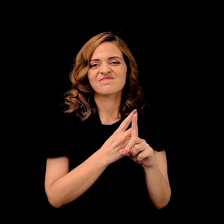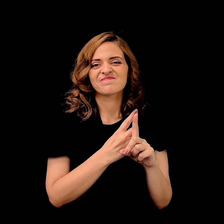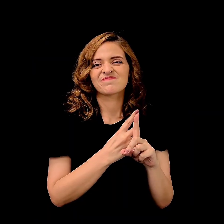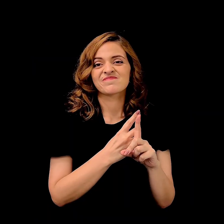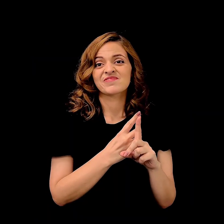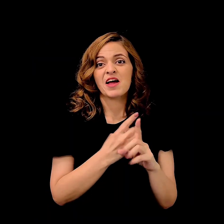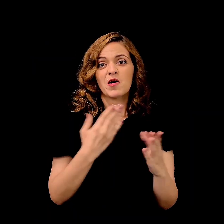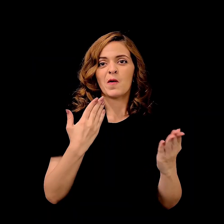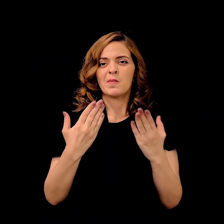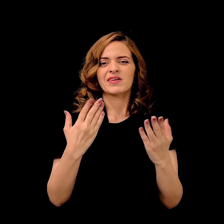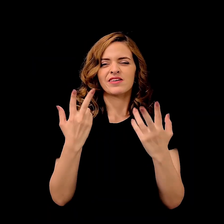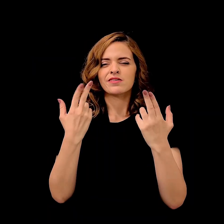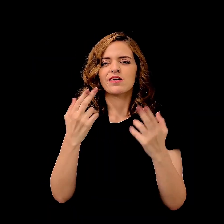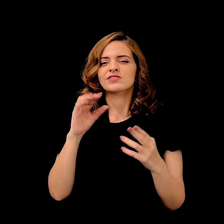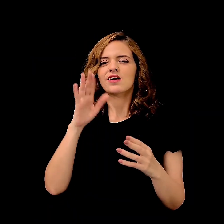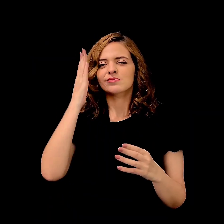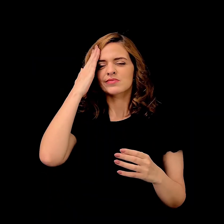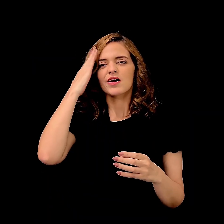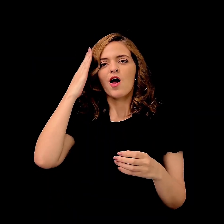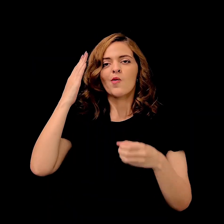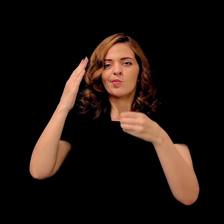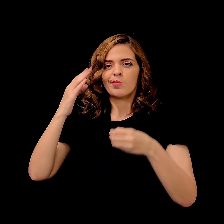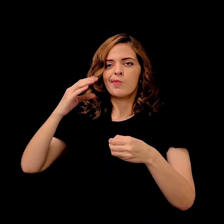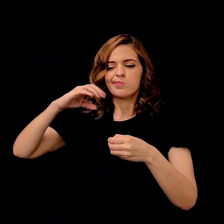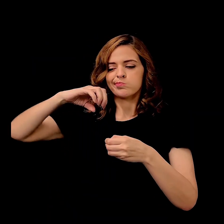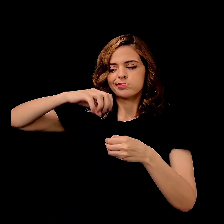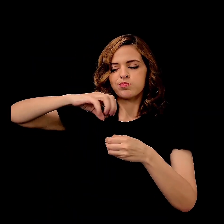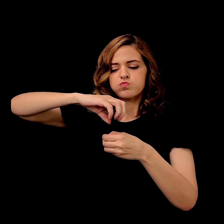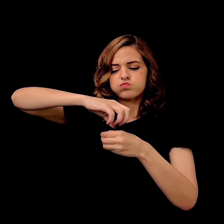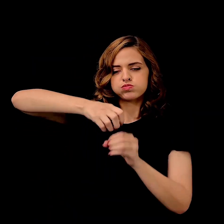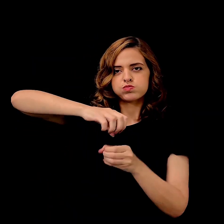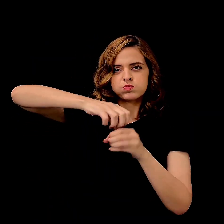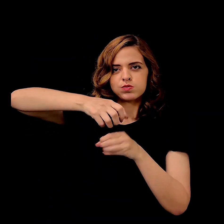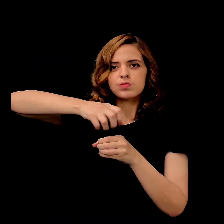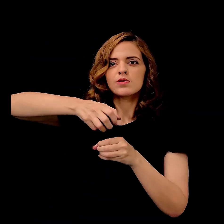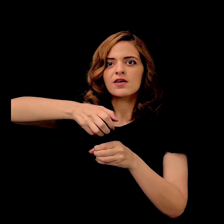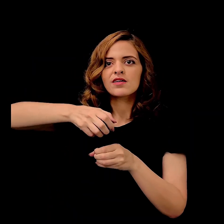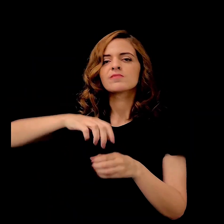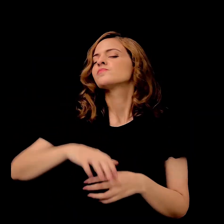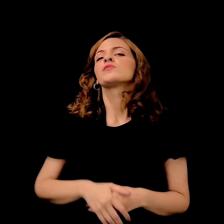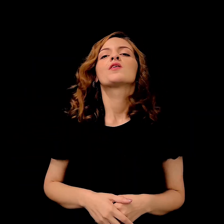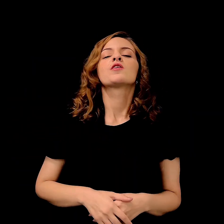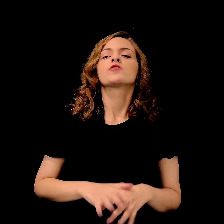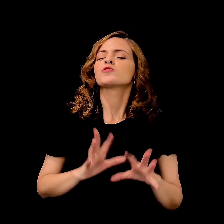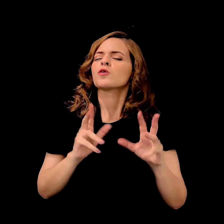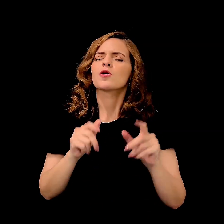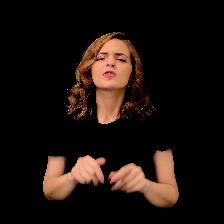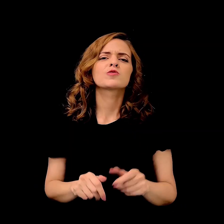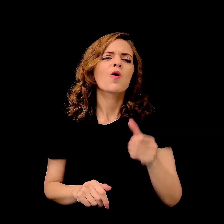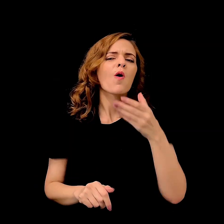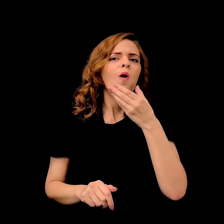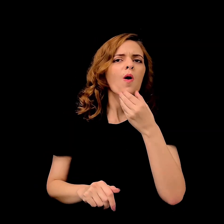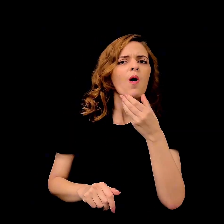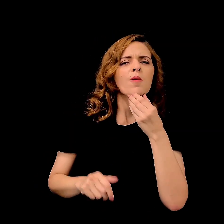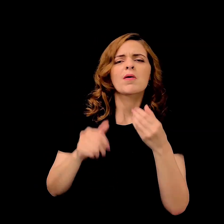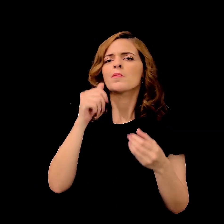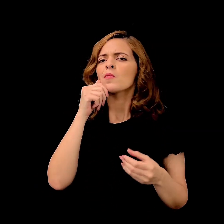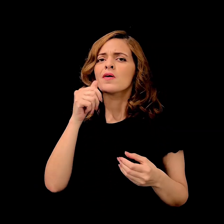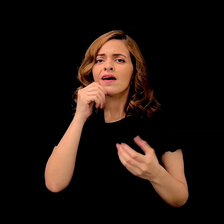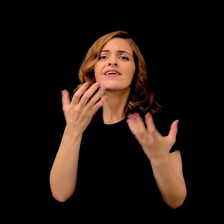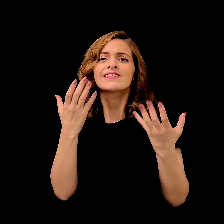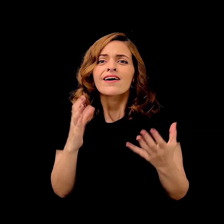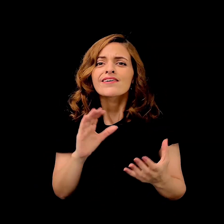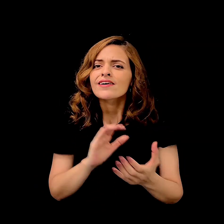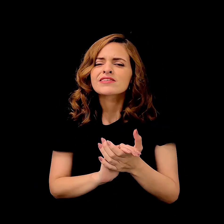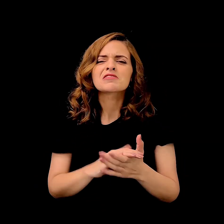Mas todo homem, toda mulher, ele quer casar. Seja ele bom ou mau, ele não